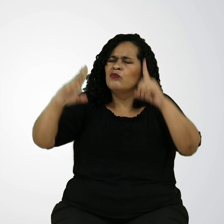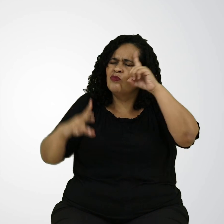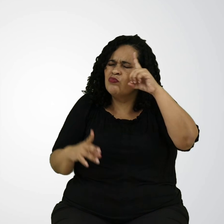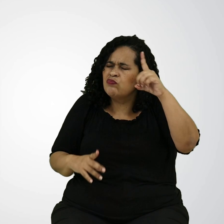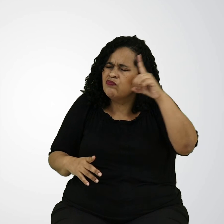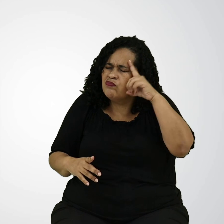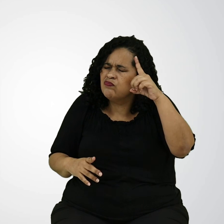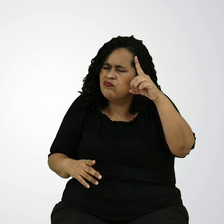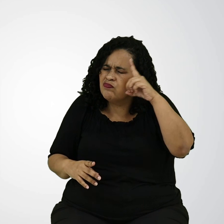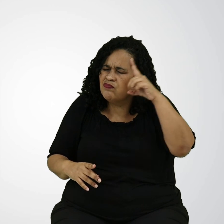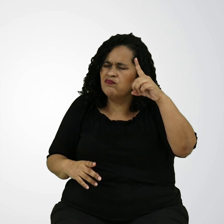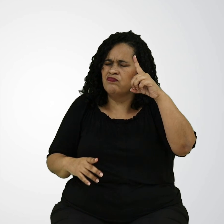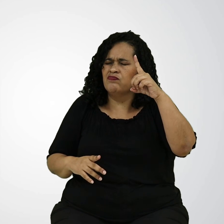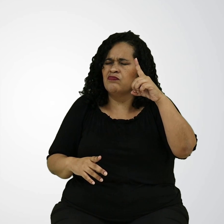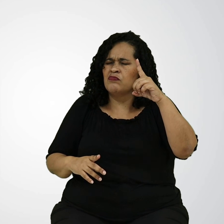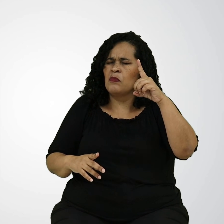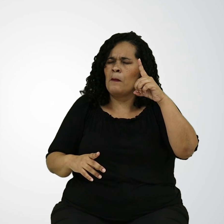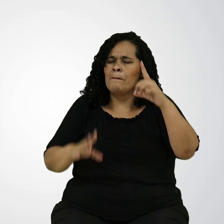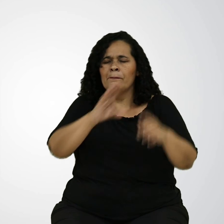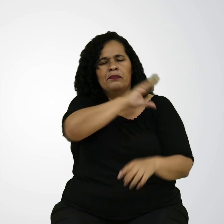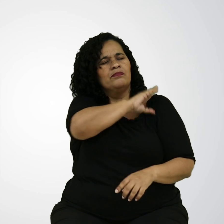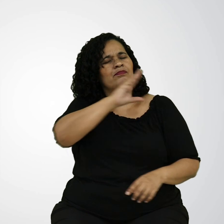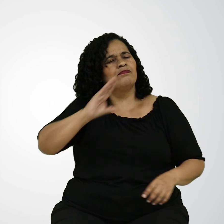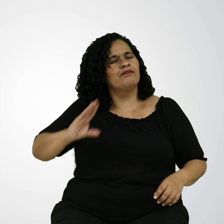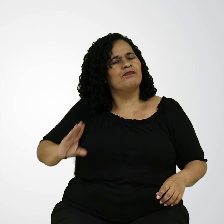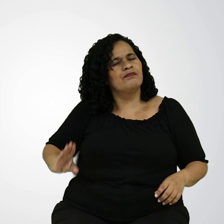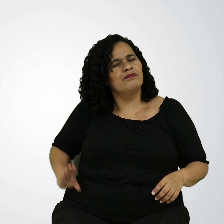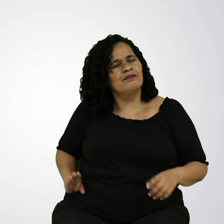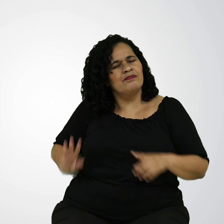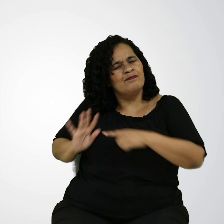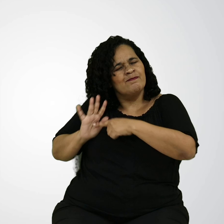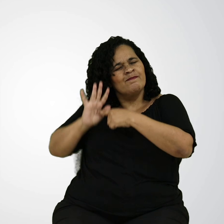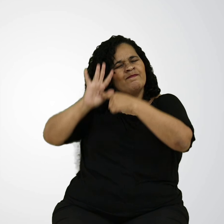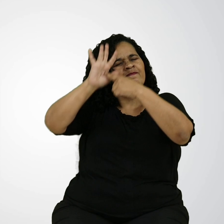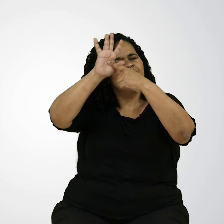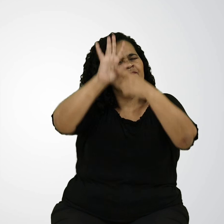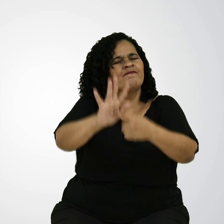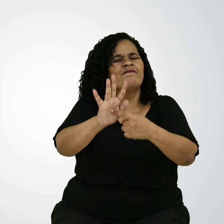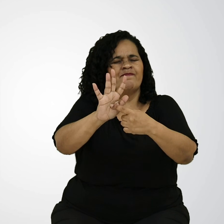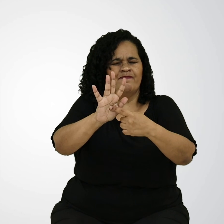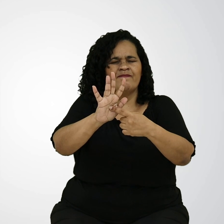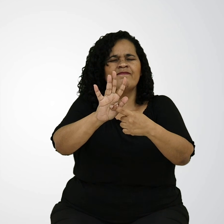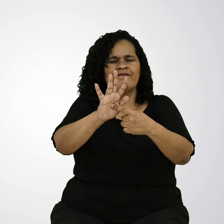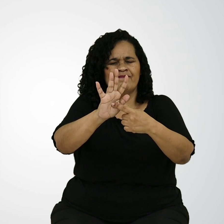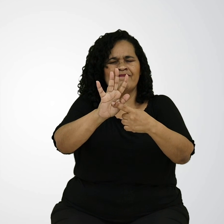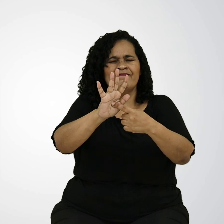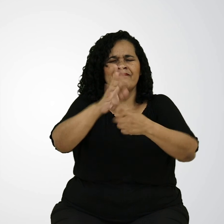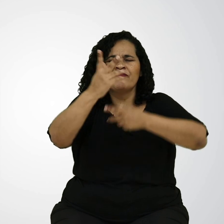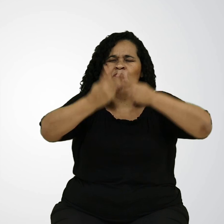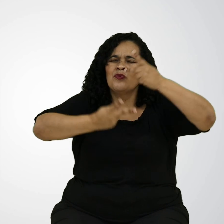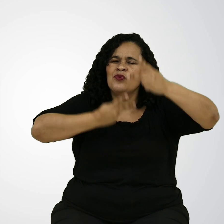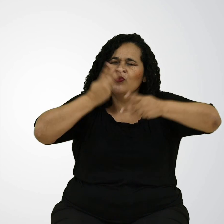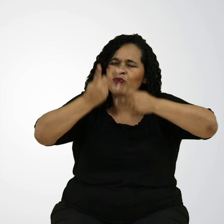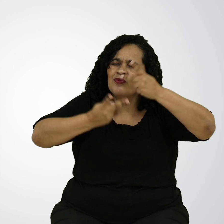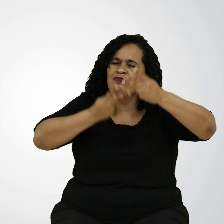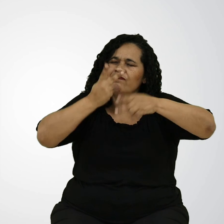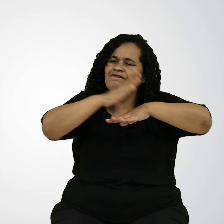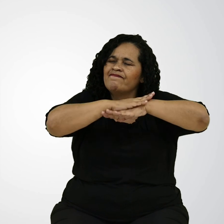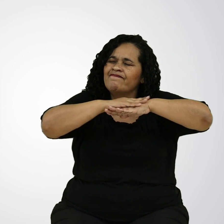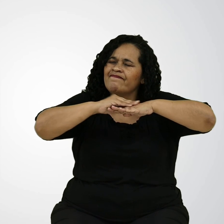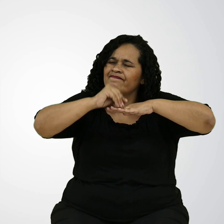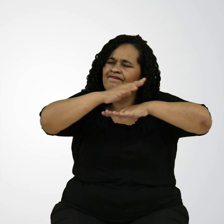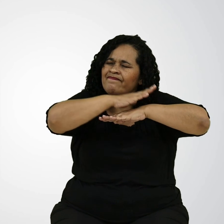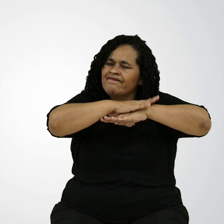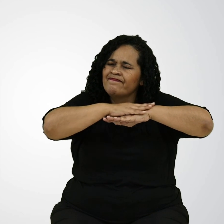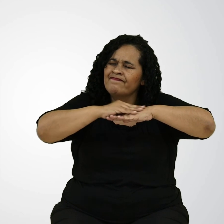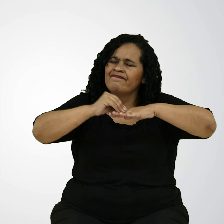coerência, para que o cristianismo seja visto diariamente nas nossas falas, no nosso comportamento, com os